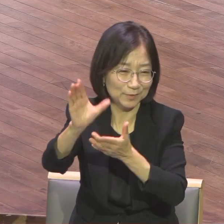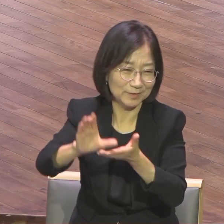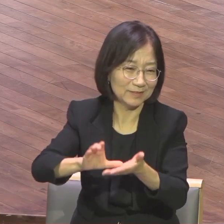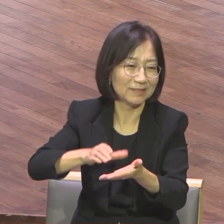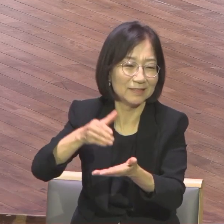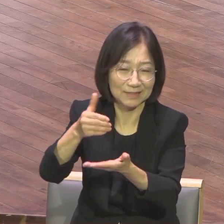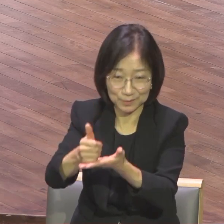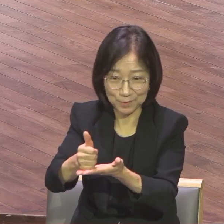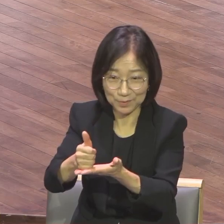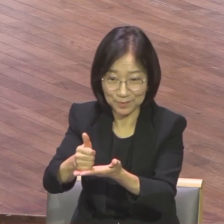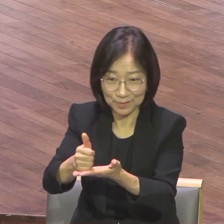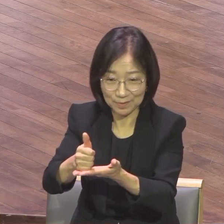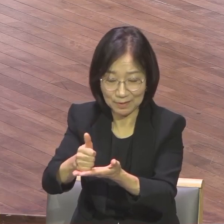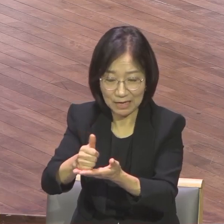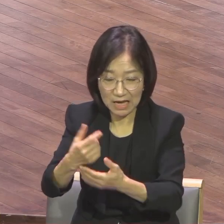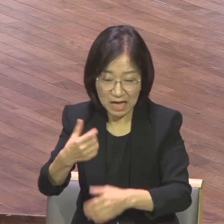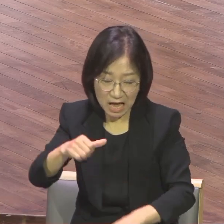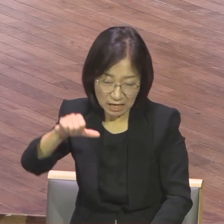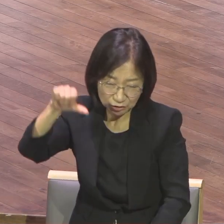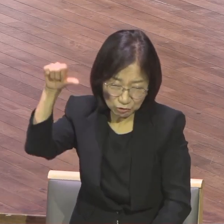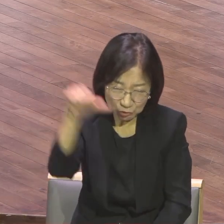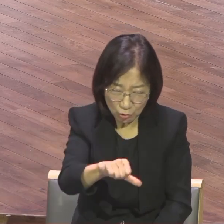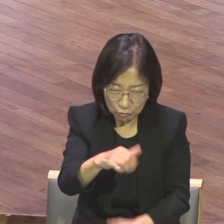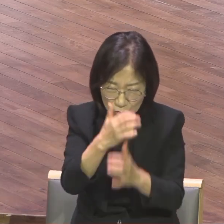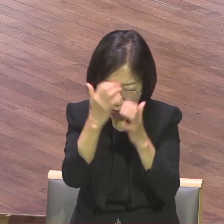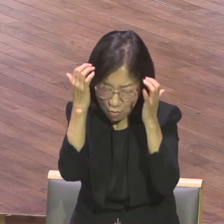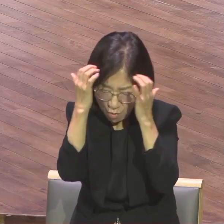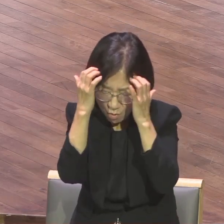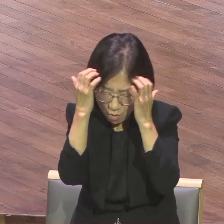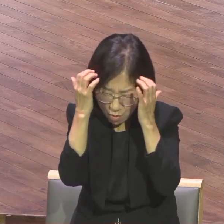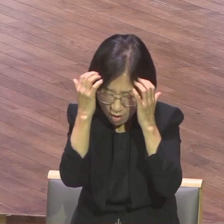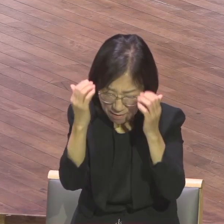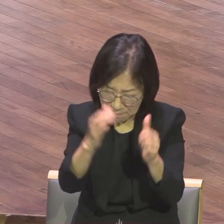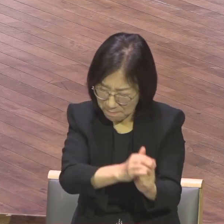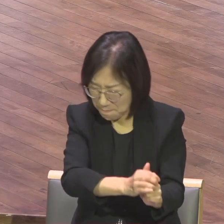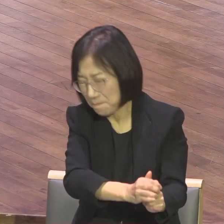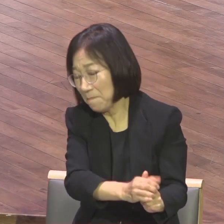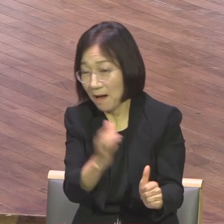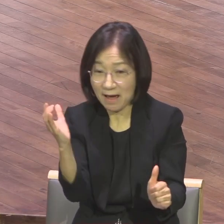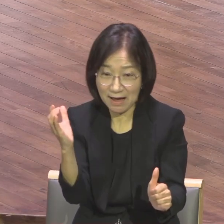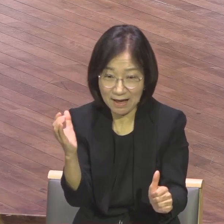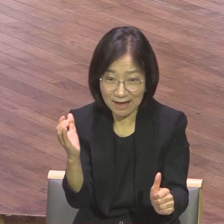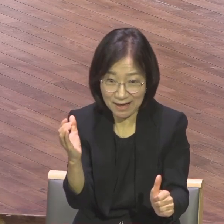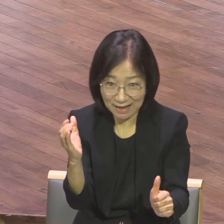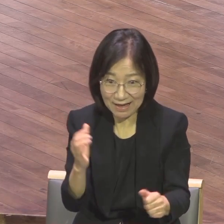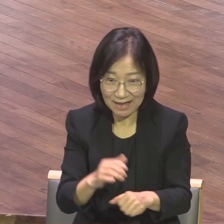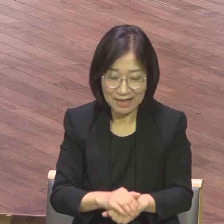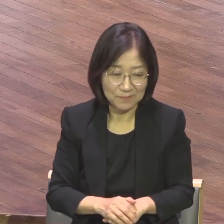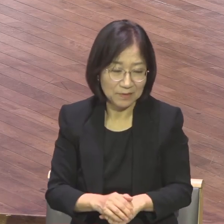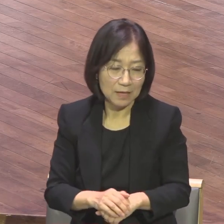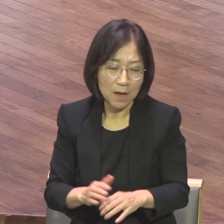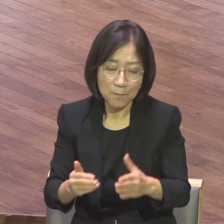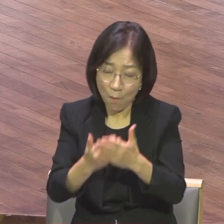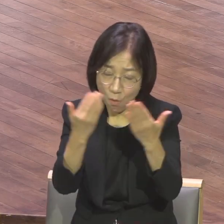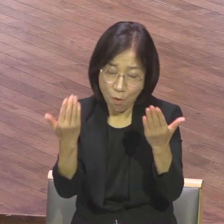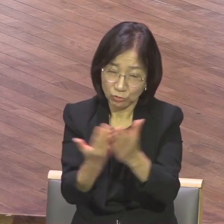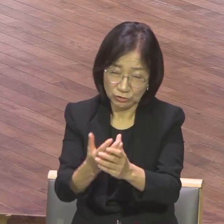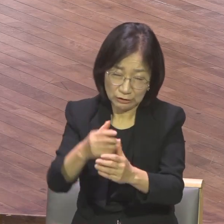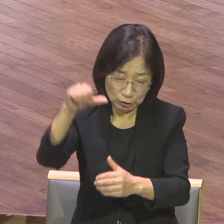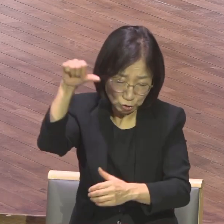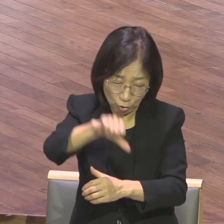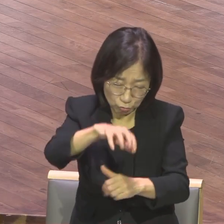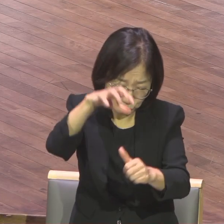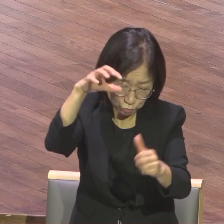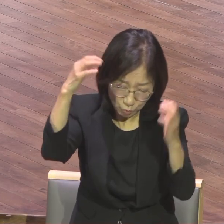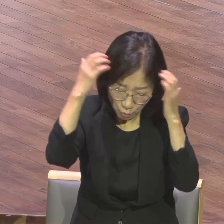이 예수 그리스도께서 이 저주의 굴레, 모든 저주에서, 가문의 저주에서, 이 불신앙의 저주에서, 모든 저주에서 굴레